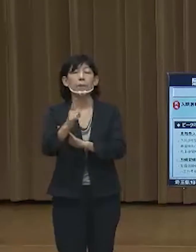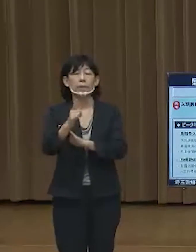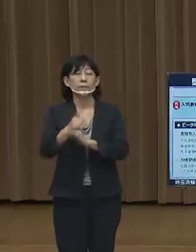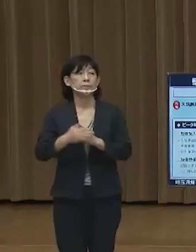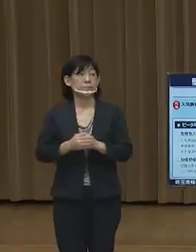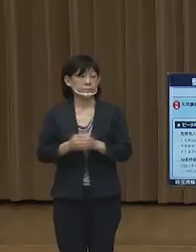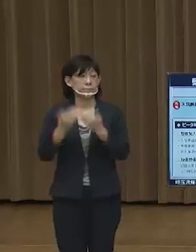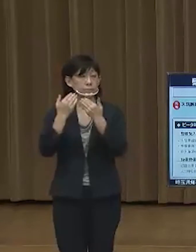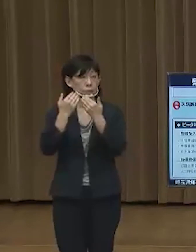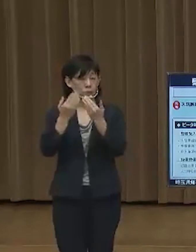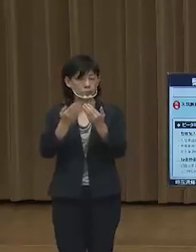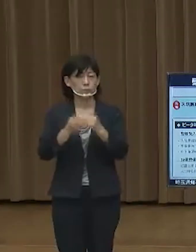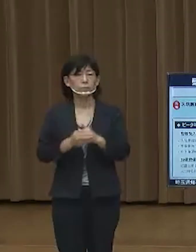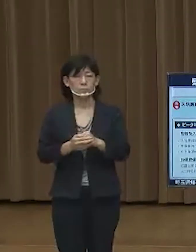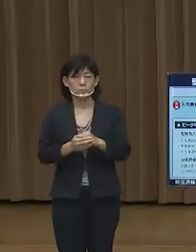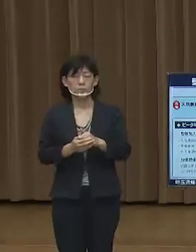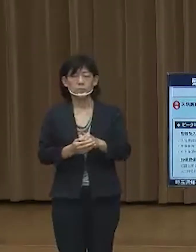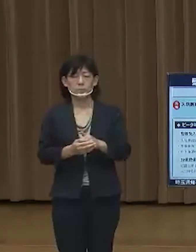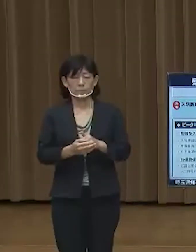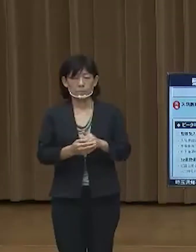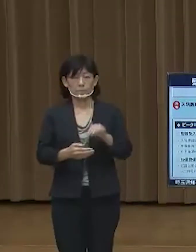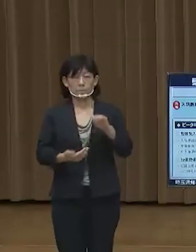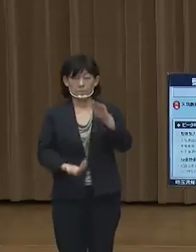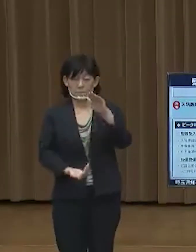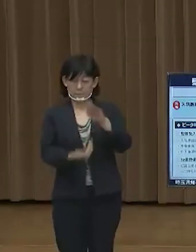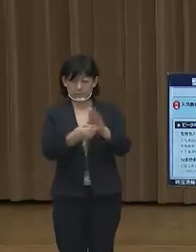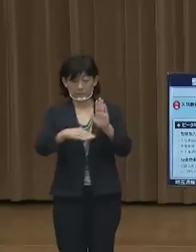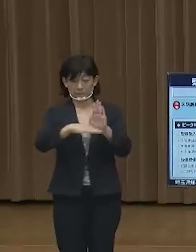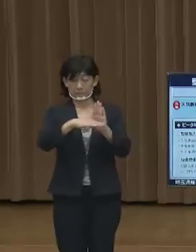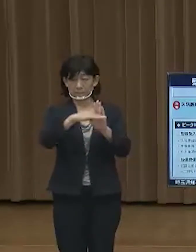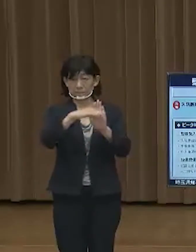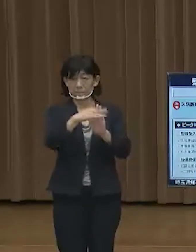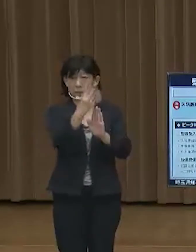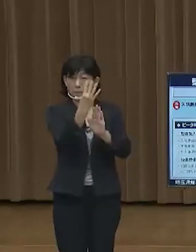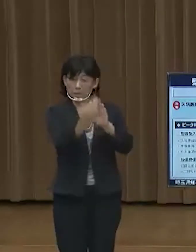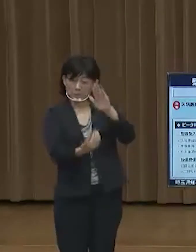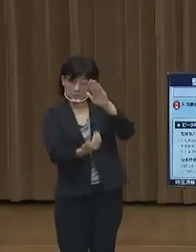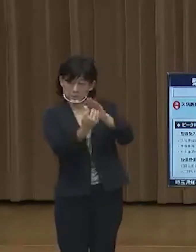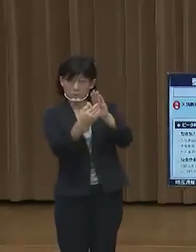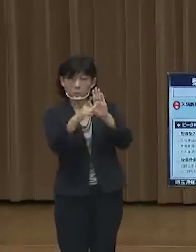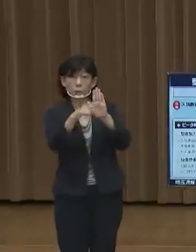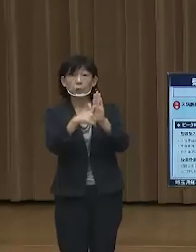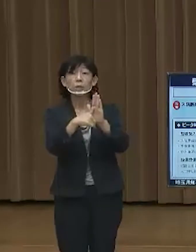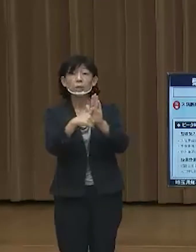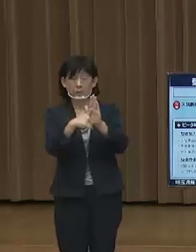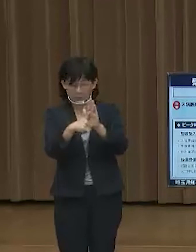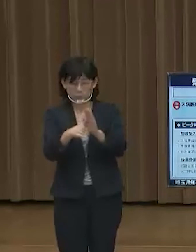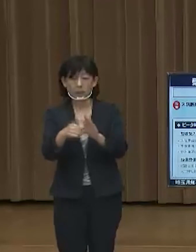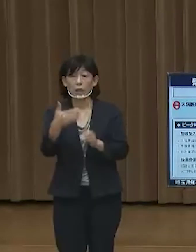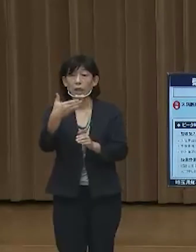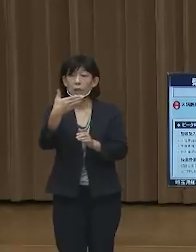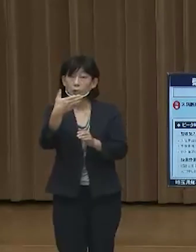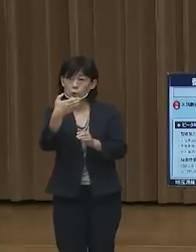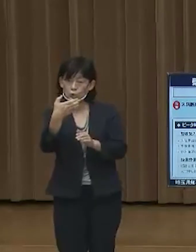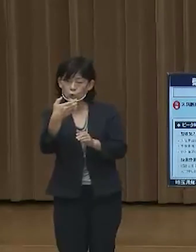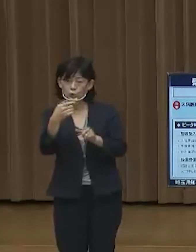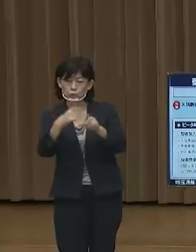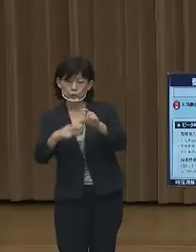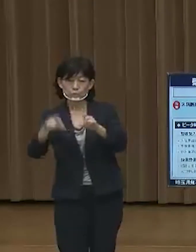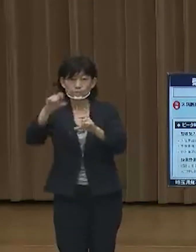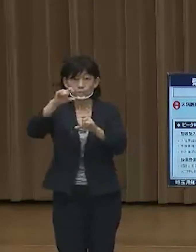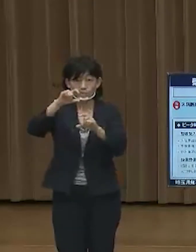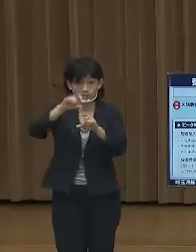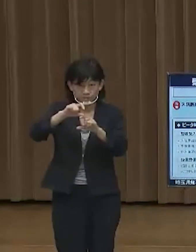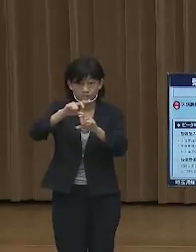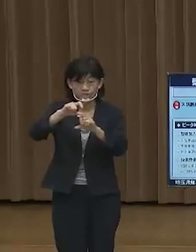ただもうピーク、フェーズ4になった場合は、新たに、今回90床上乗せで用意してもらえるっていう確約が取れたっ